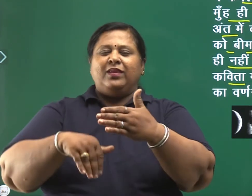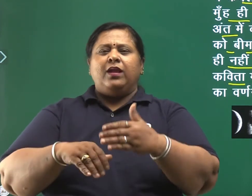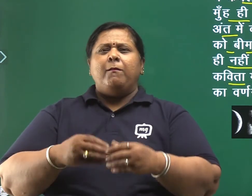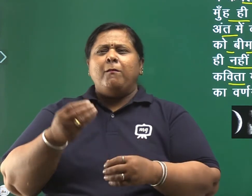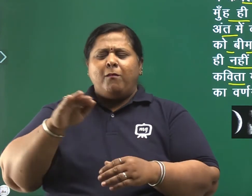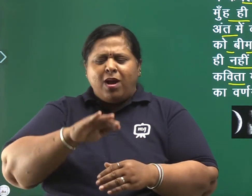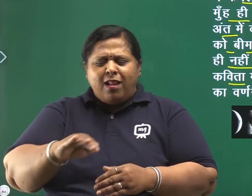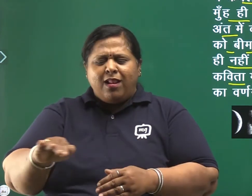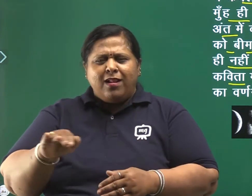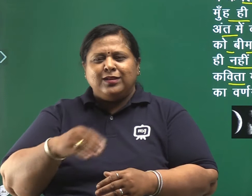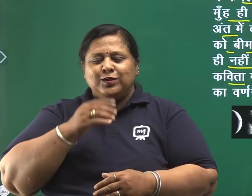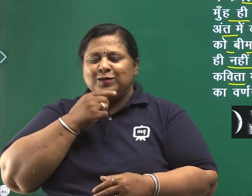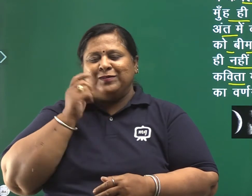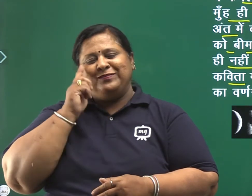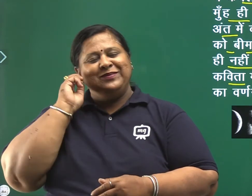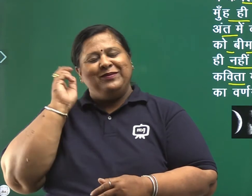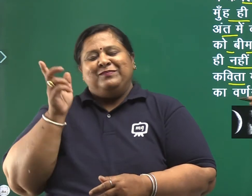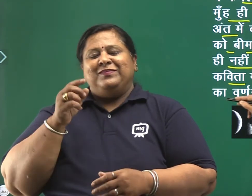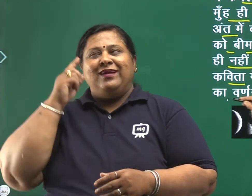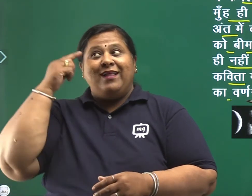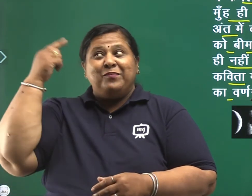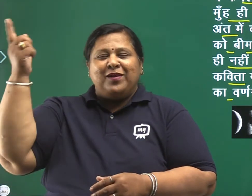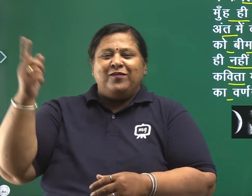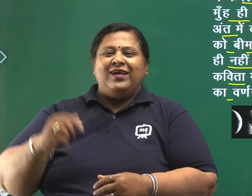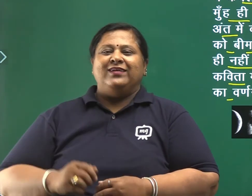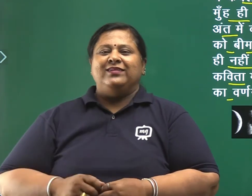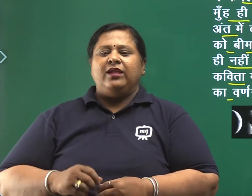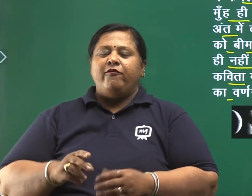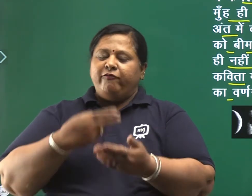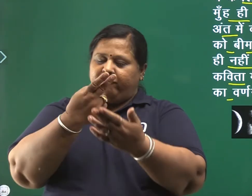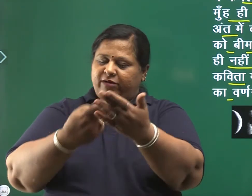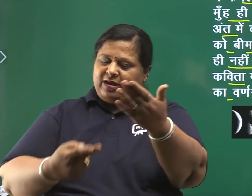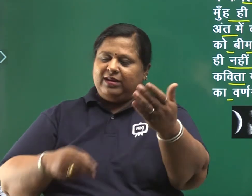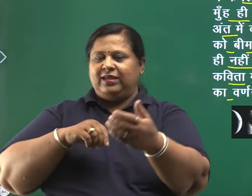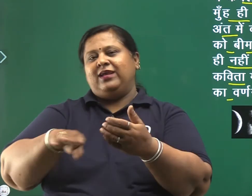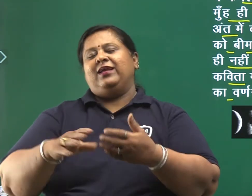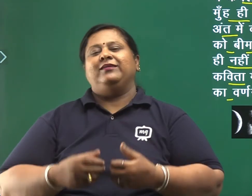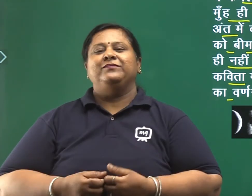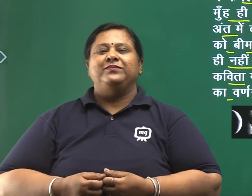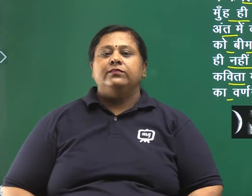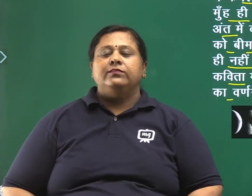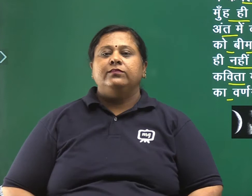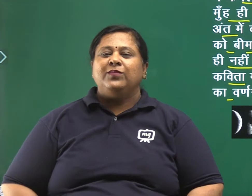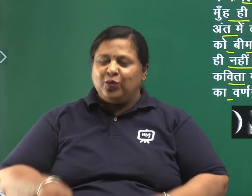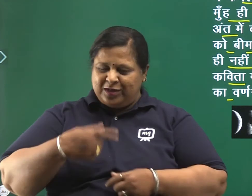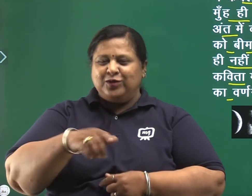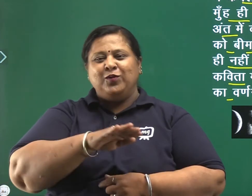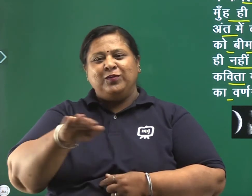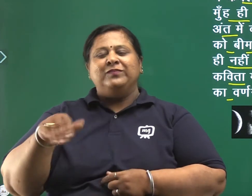बाल सुलभ कल्पनाओं का वर्णन किया गया है। तो